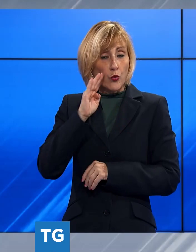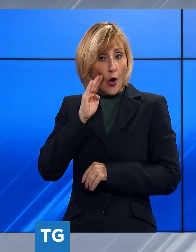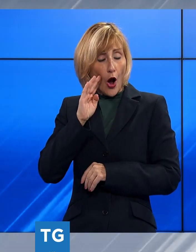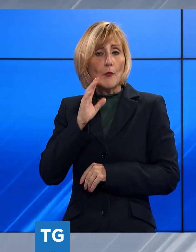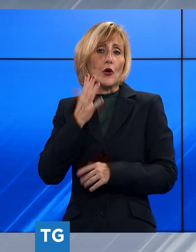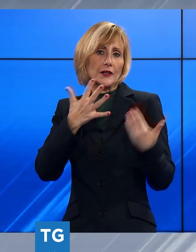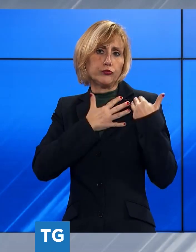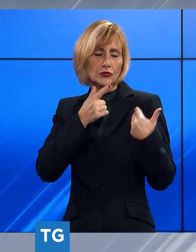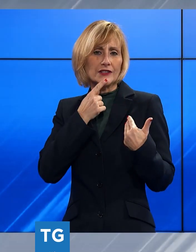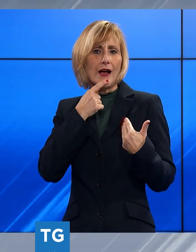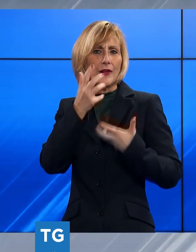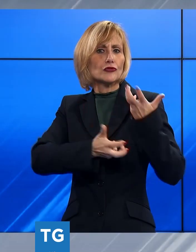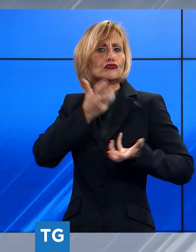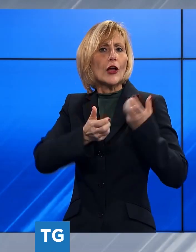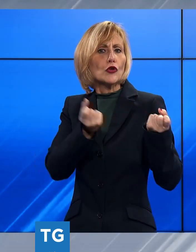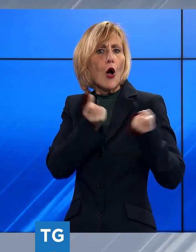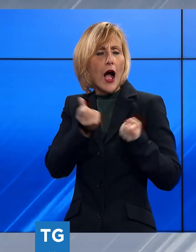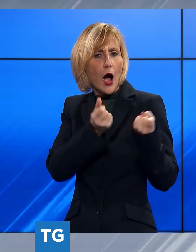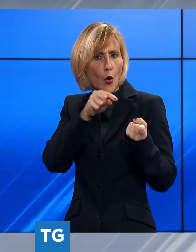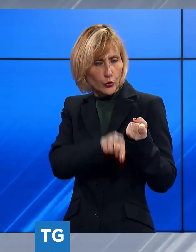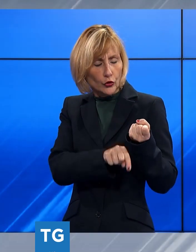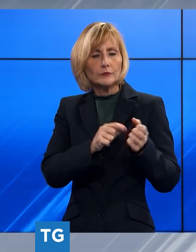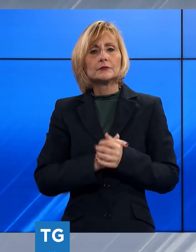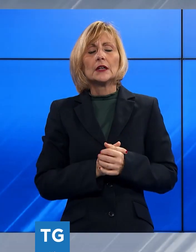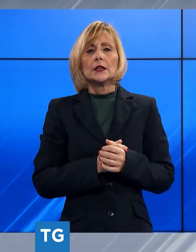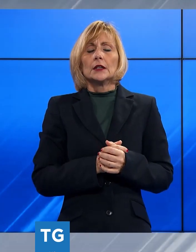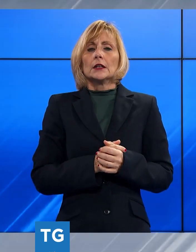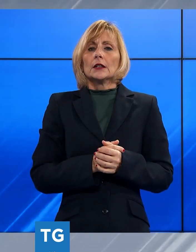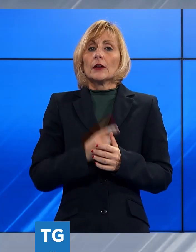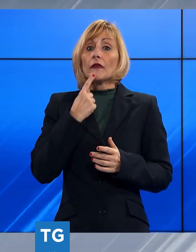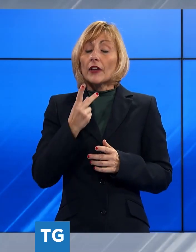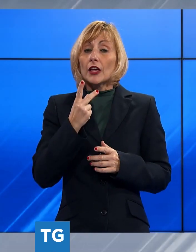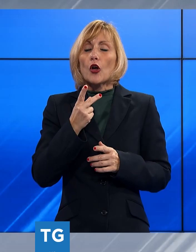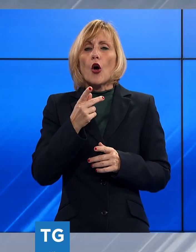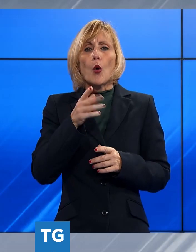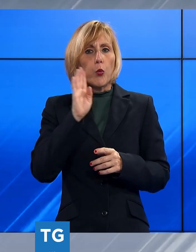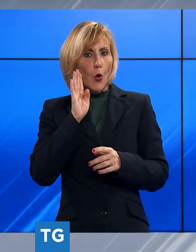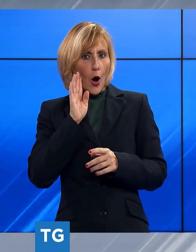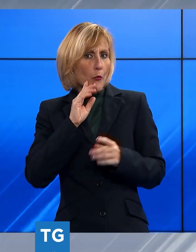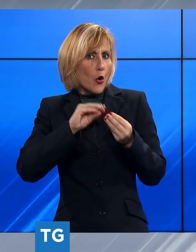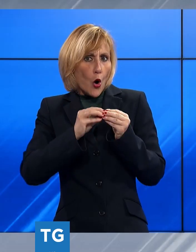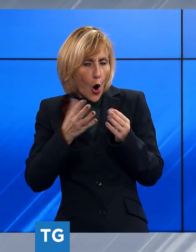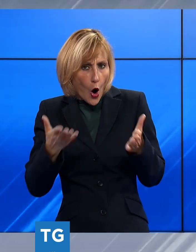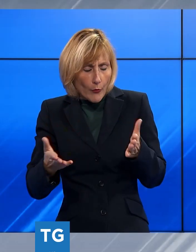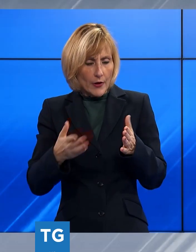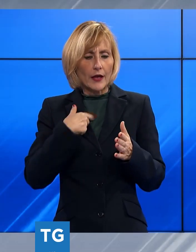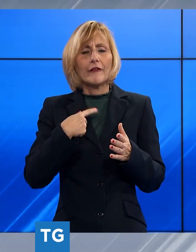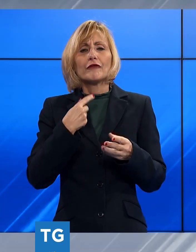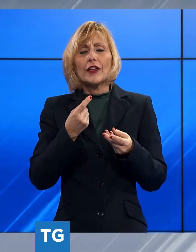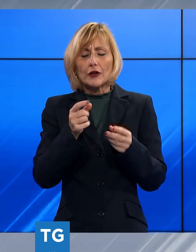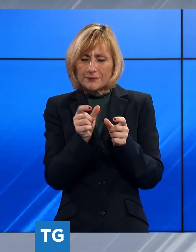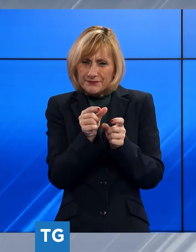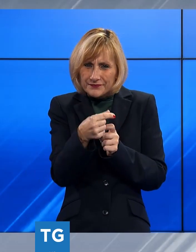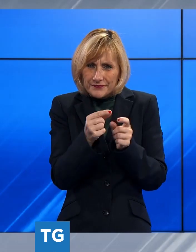a Fornaci nell'autunno dello scorso anno le fiamme appiccate con della diavolina agli pneumatici dell'auto di un